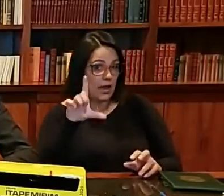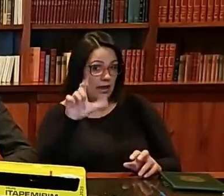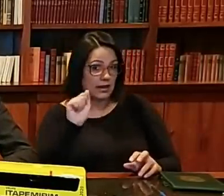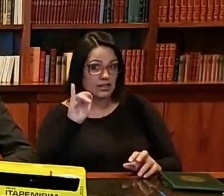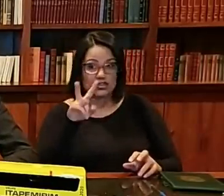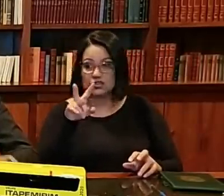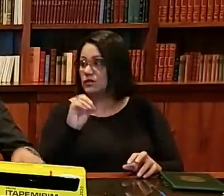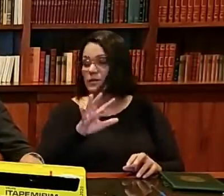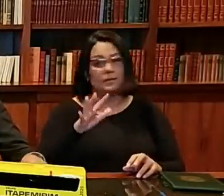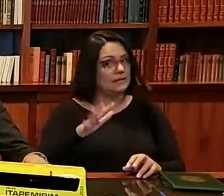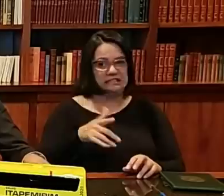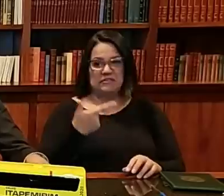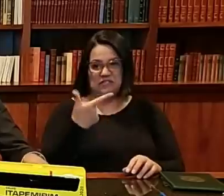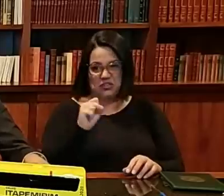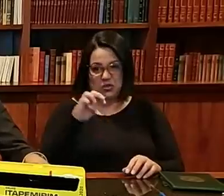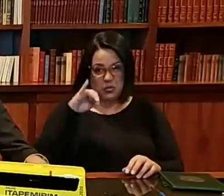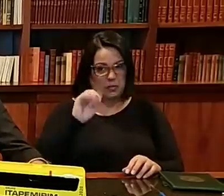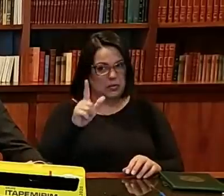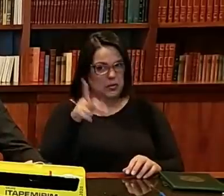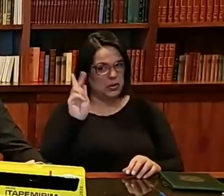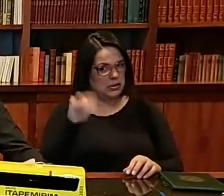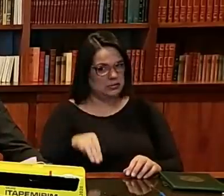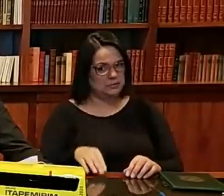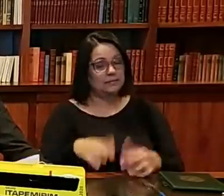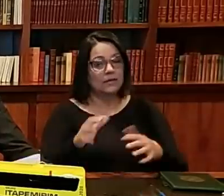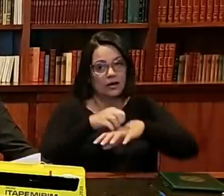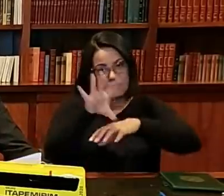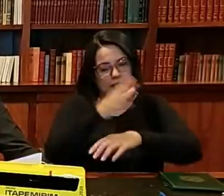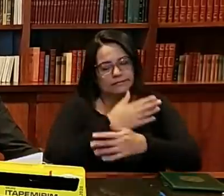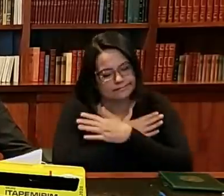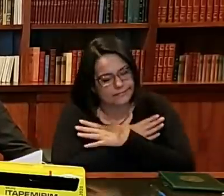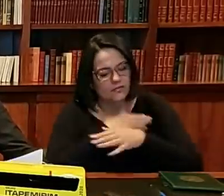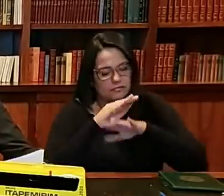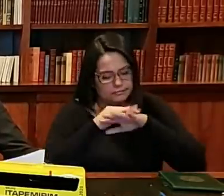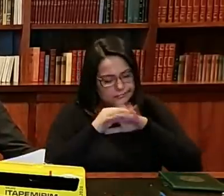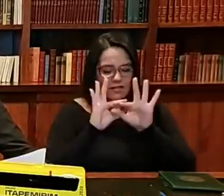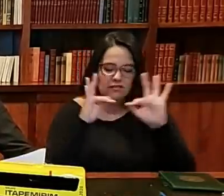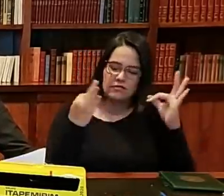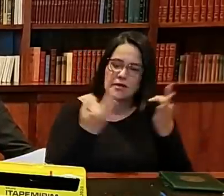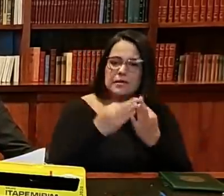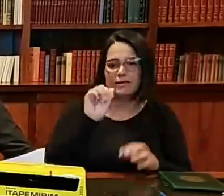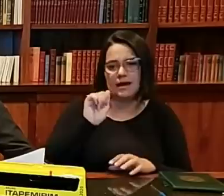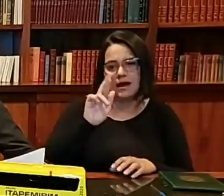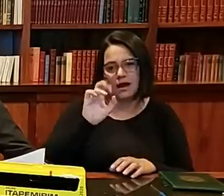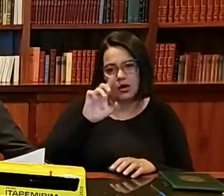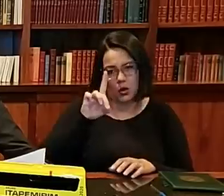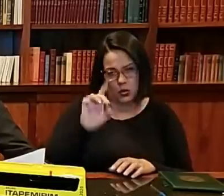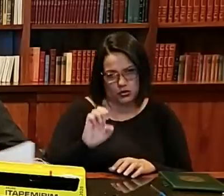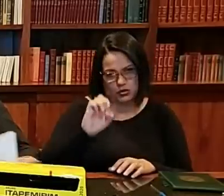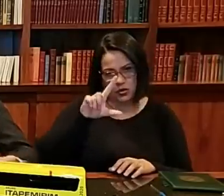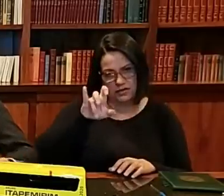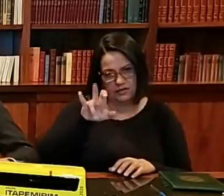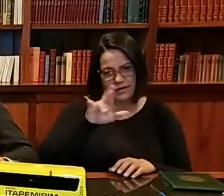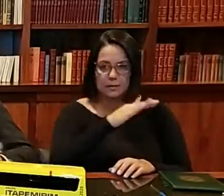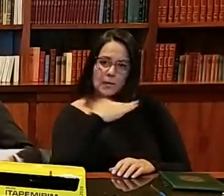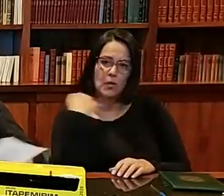28 mil quilômetros por hora. Então, nossos sentimentos ao capitão Haroldo Oliveira, Deus conforte a sua família e o tenha bem guardado,